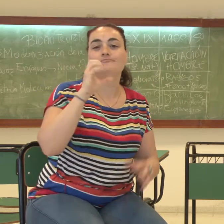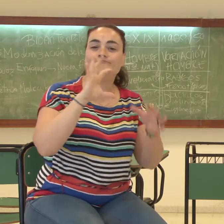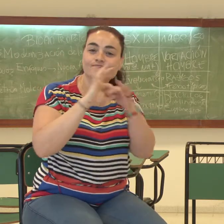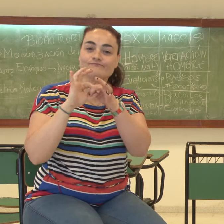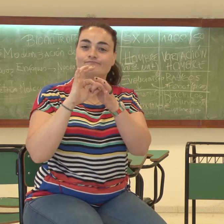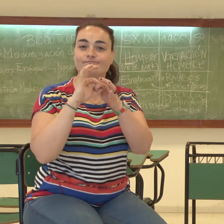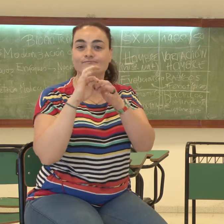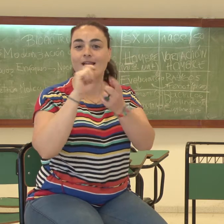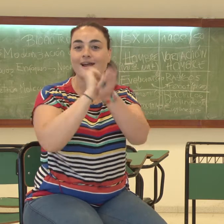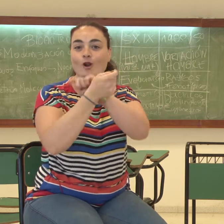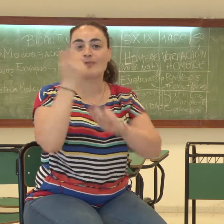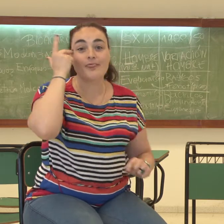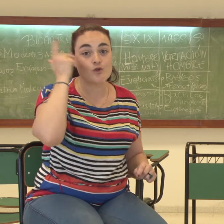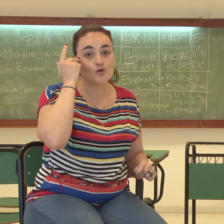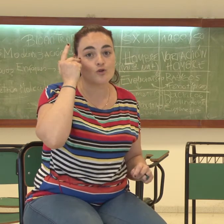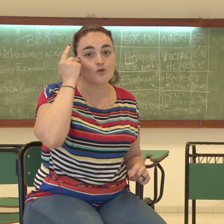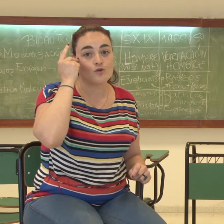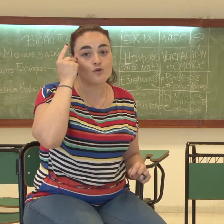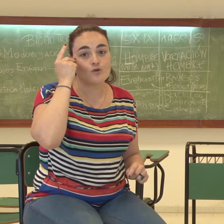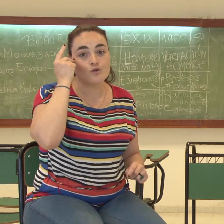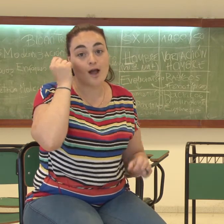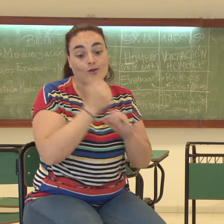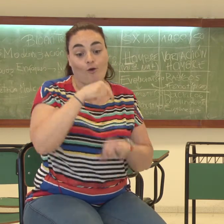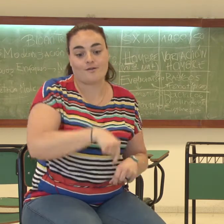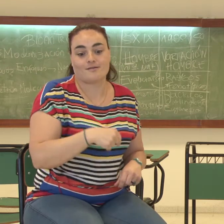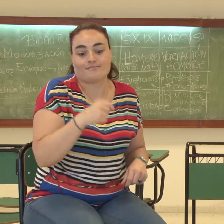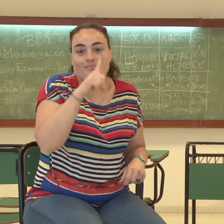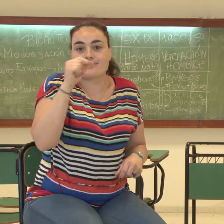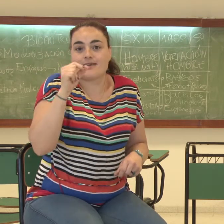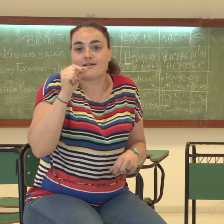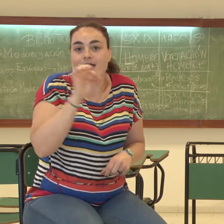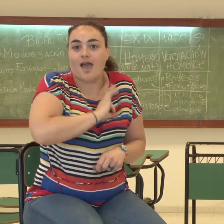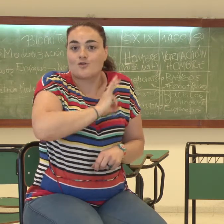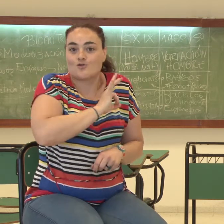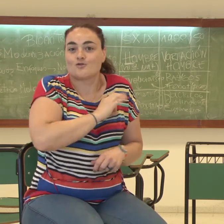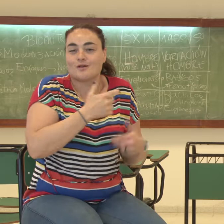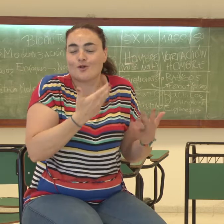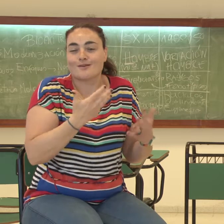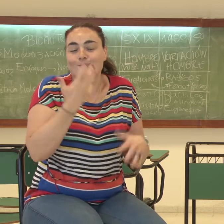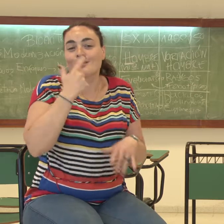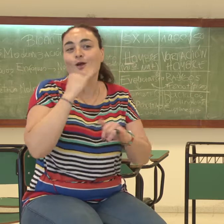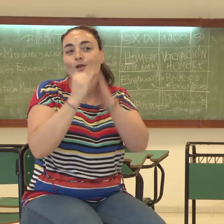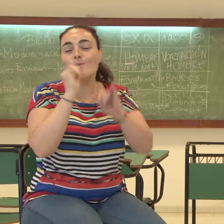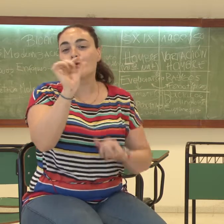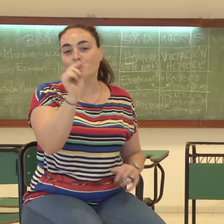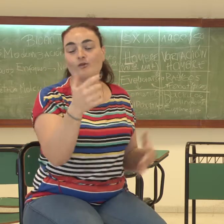Me gustaría hablarles y comparar esto de la reforma del año 18, que esto fue hace 100 años.